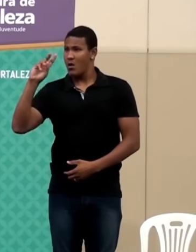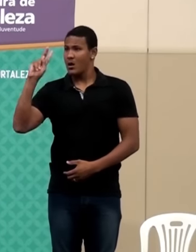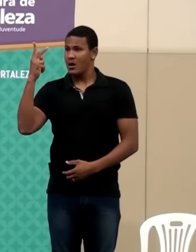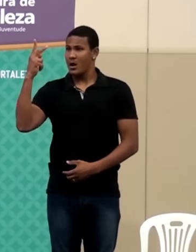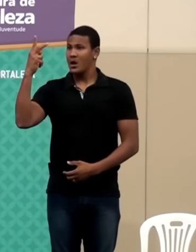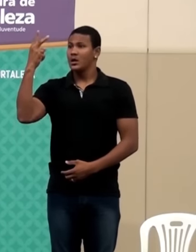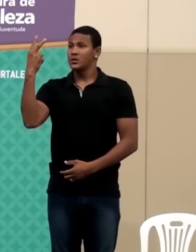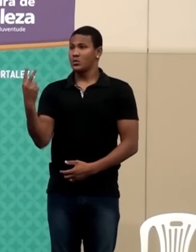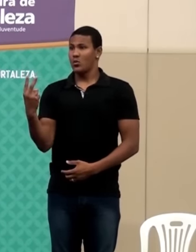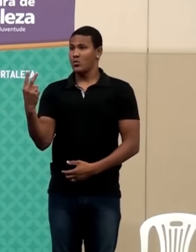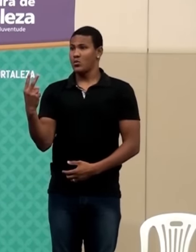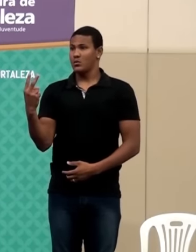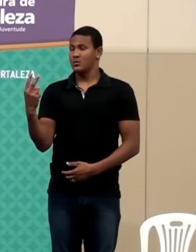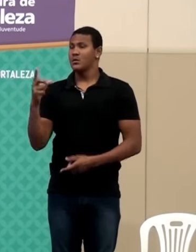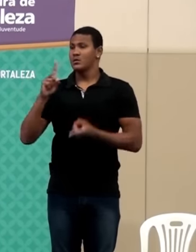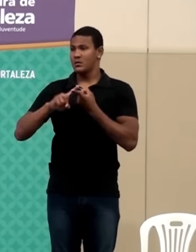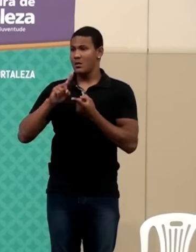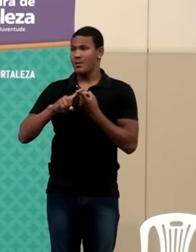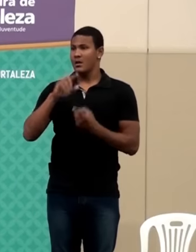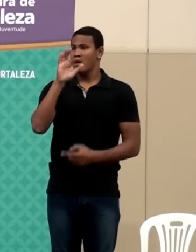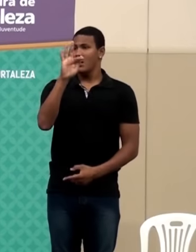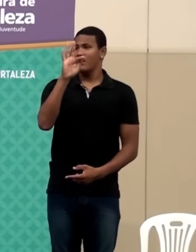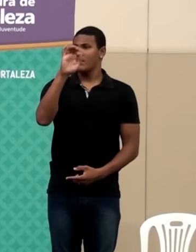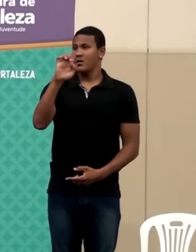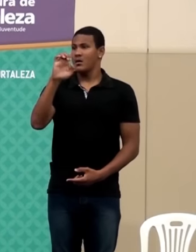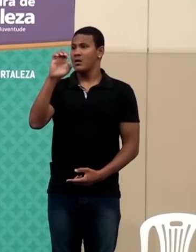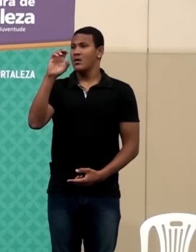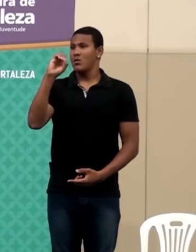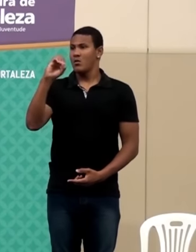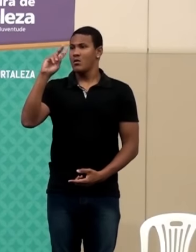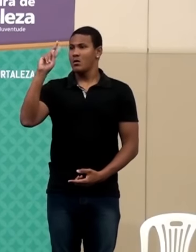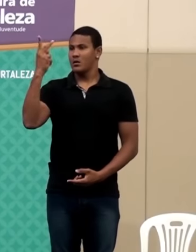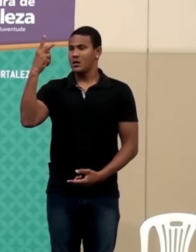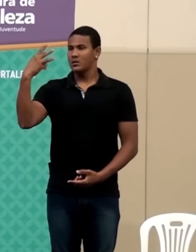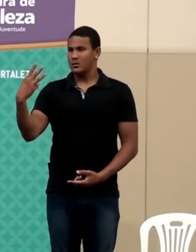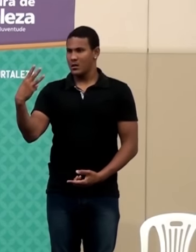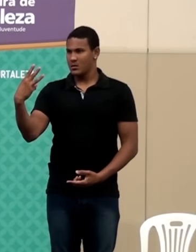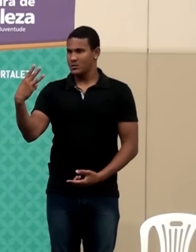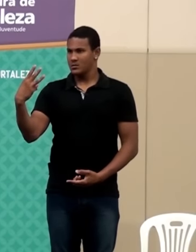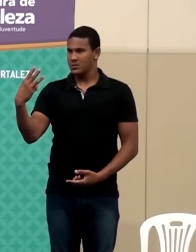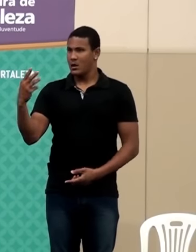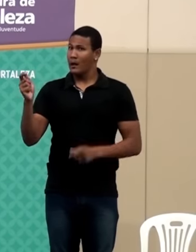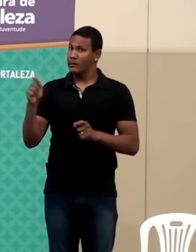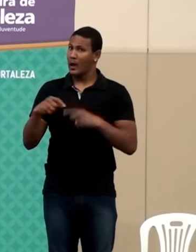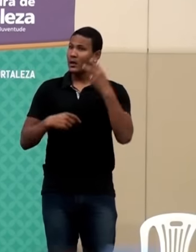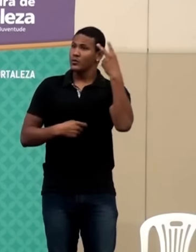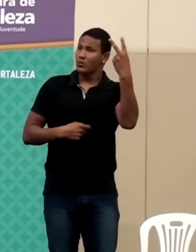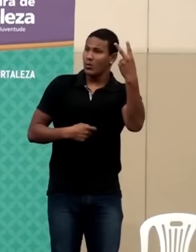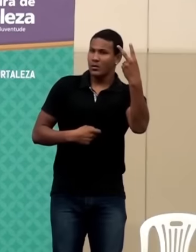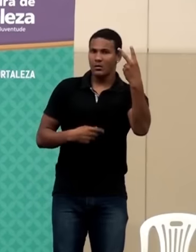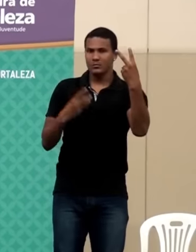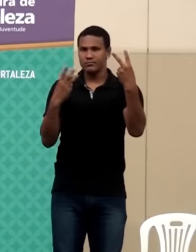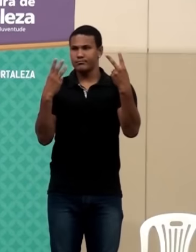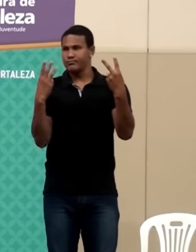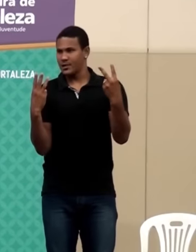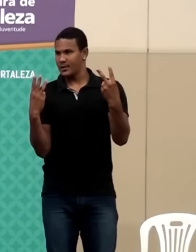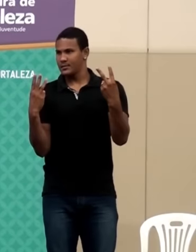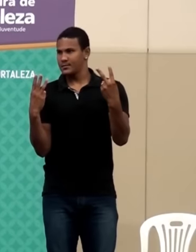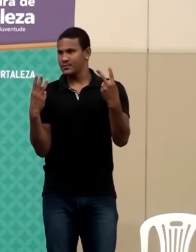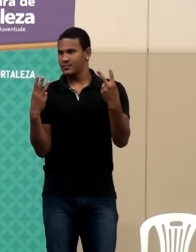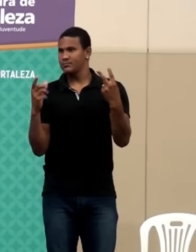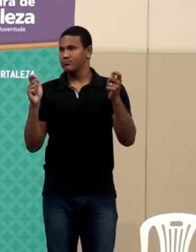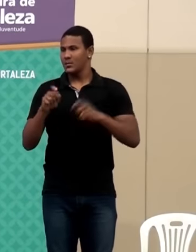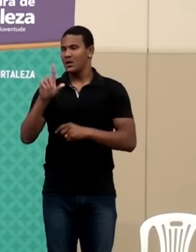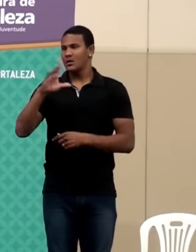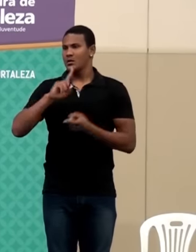FeOH2 e o FeOH3, porque ele tem carga mais 2 e tem carga mais 3. Já